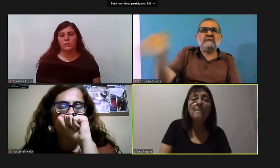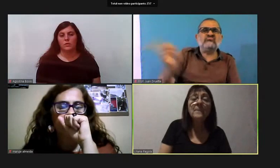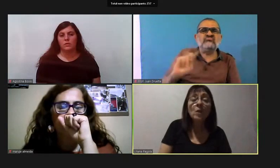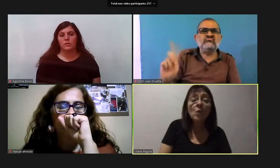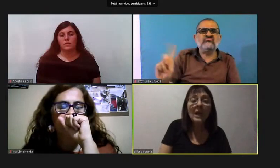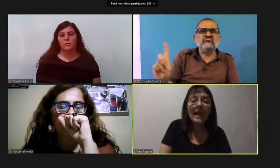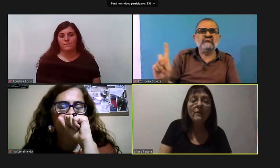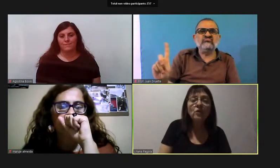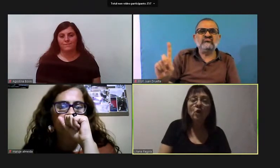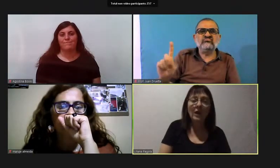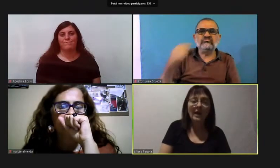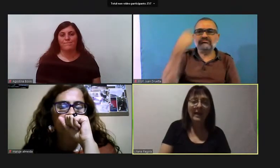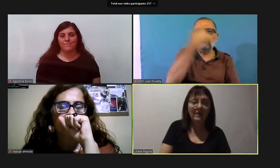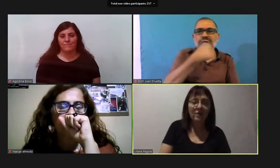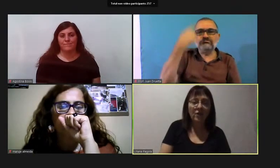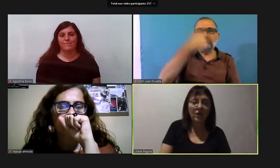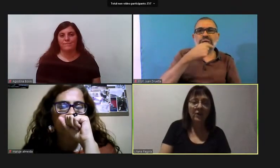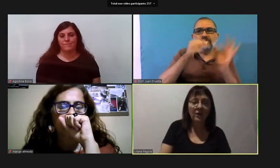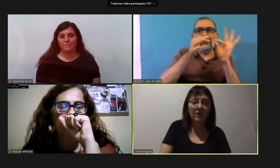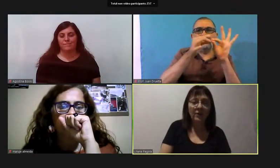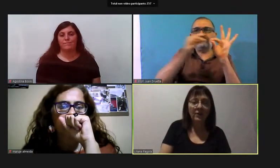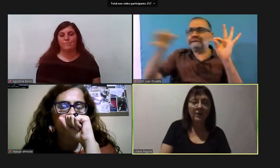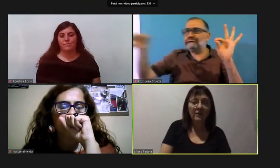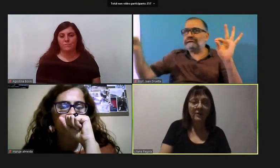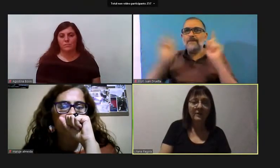manuales vinculados con la negación.